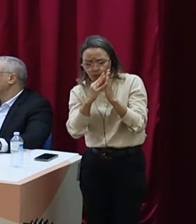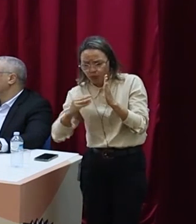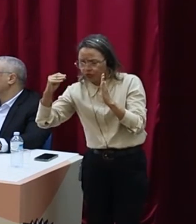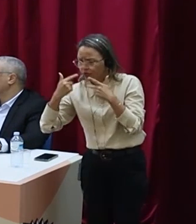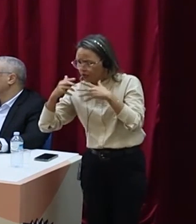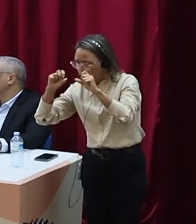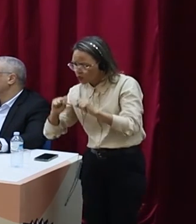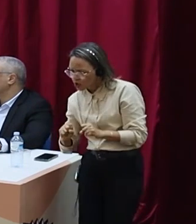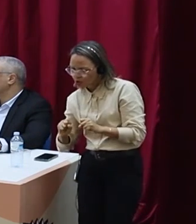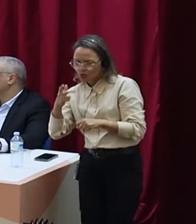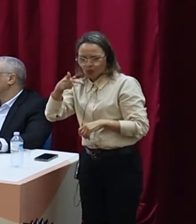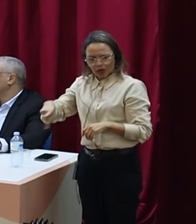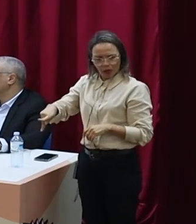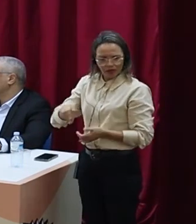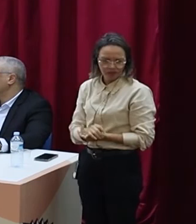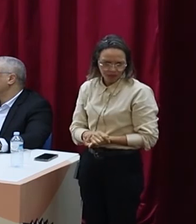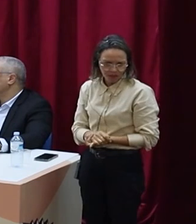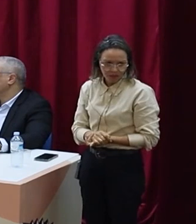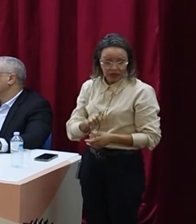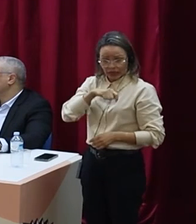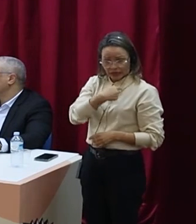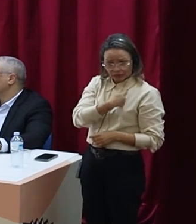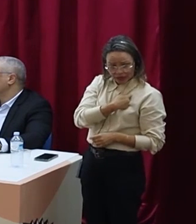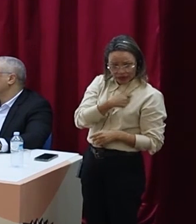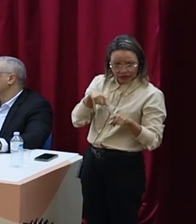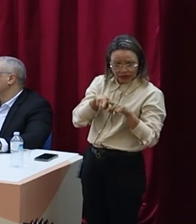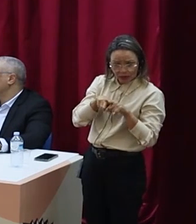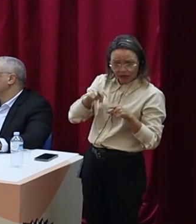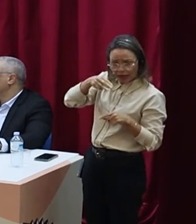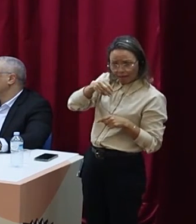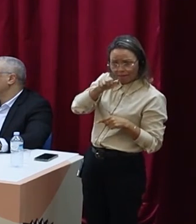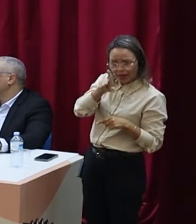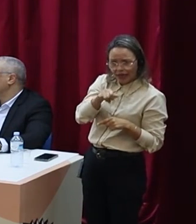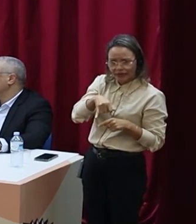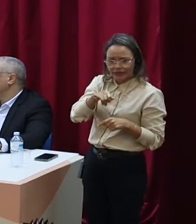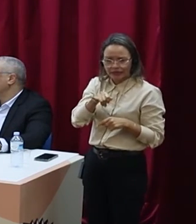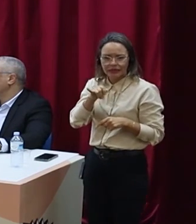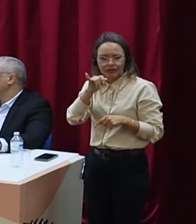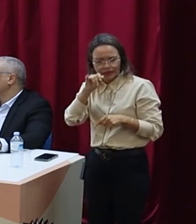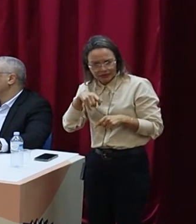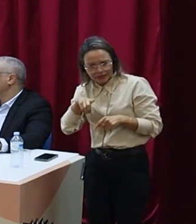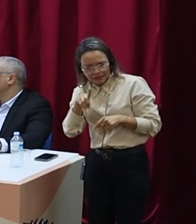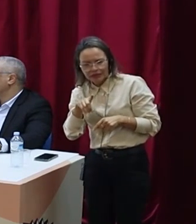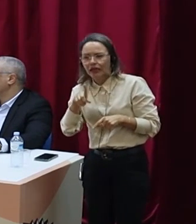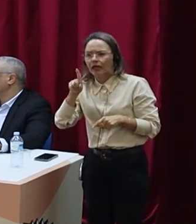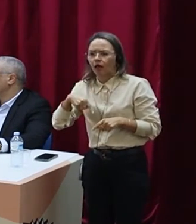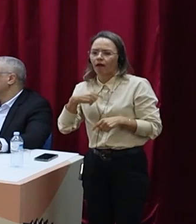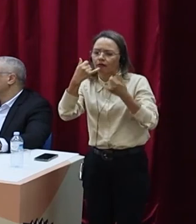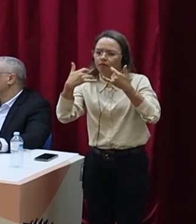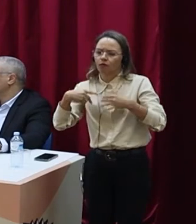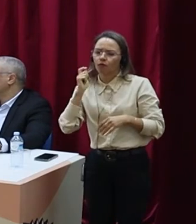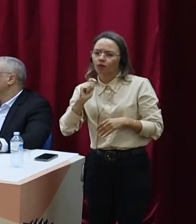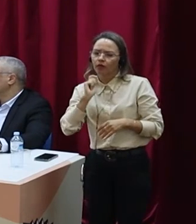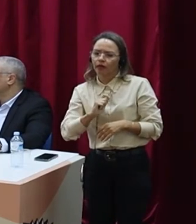En España, en Madrid, habla de que o bilingüismo de Barcelona es muy conflictivo. Ese modelo es muy